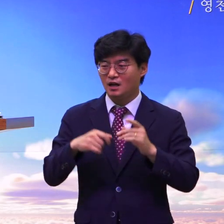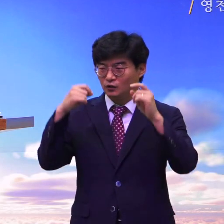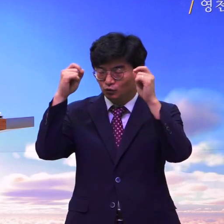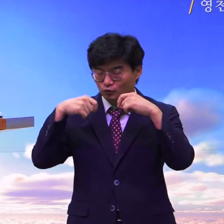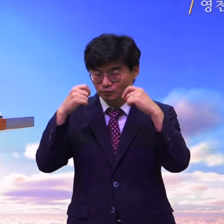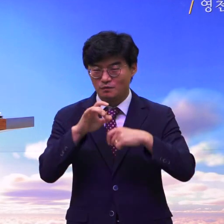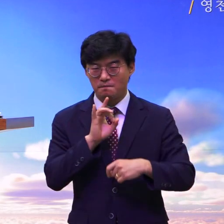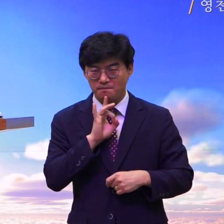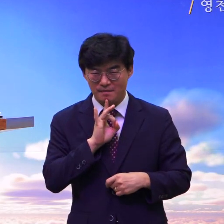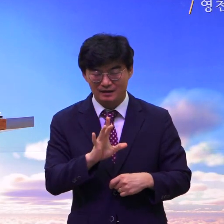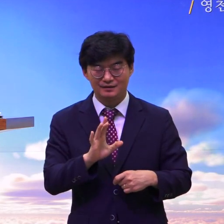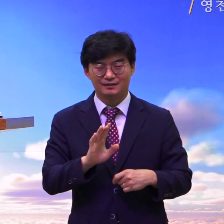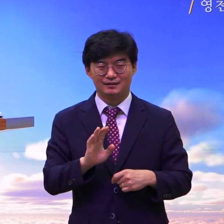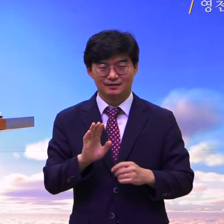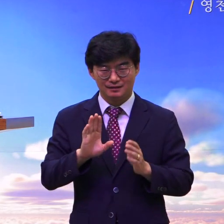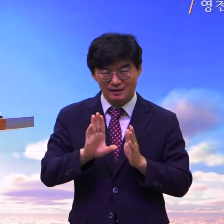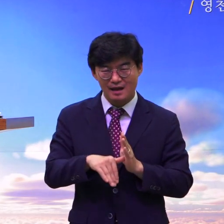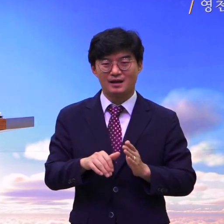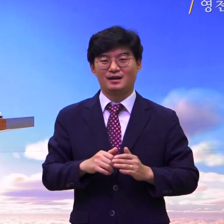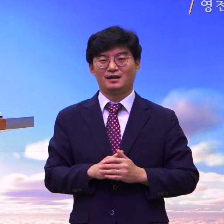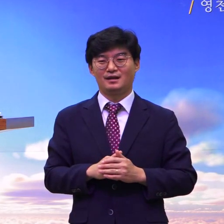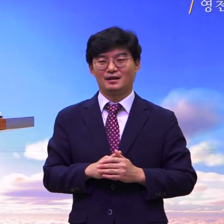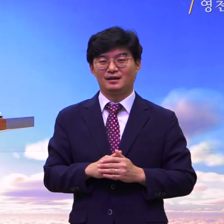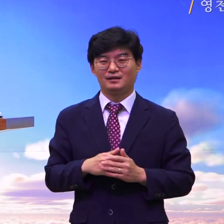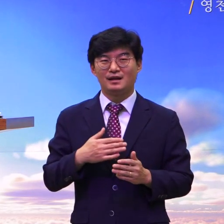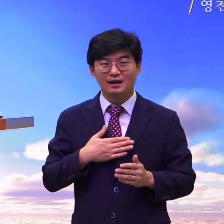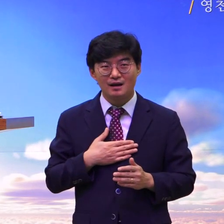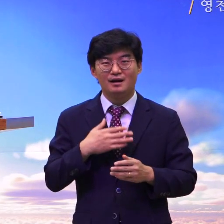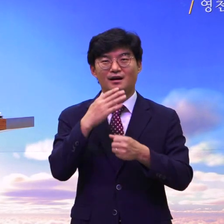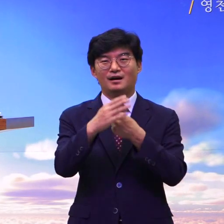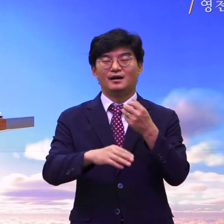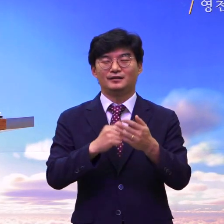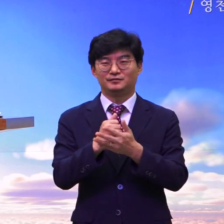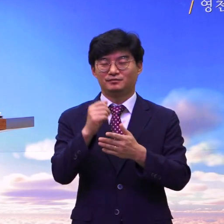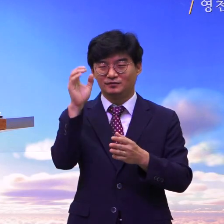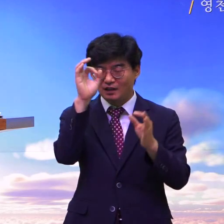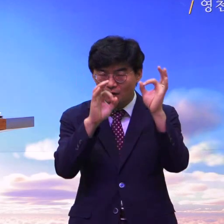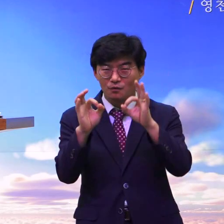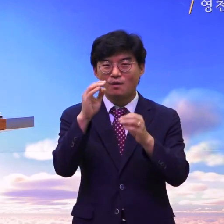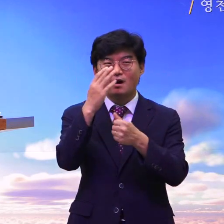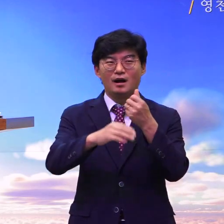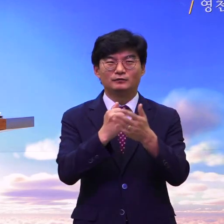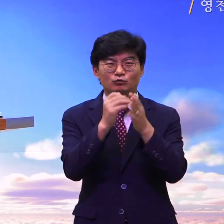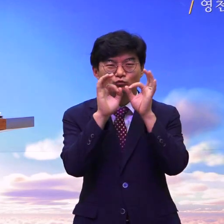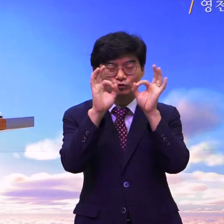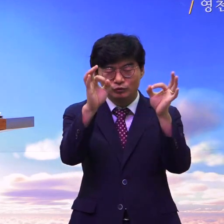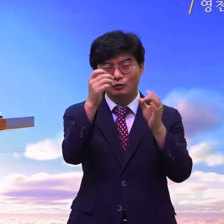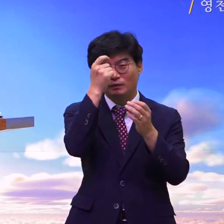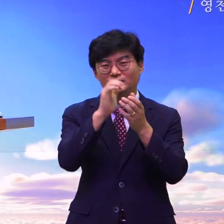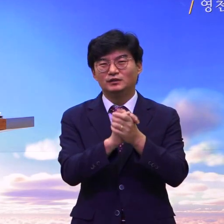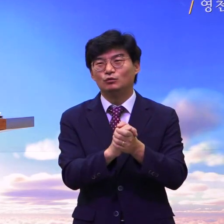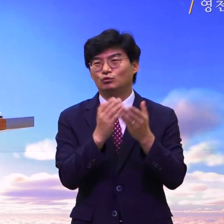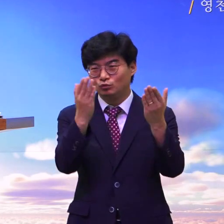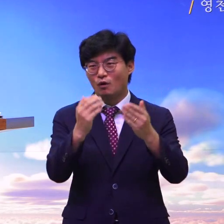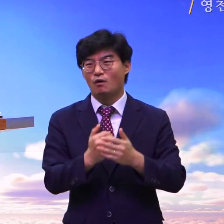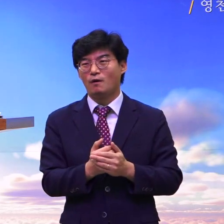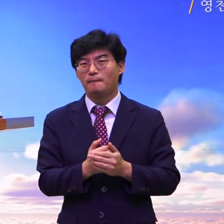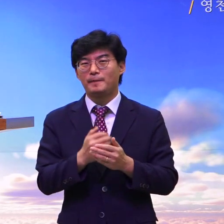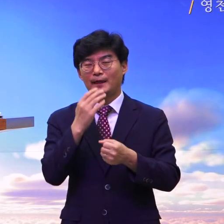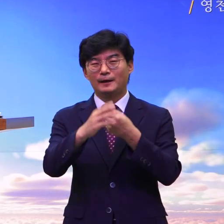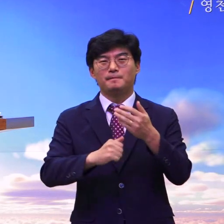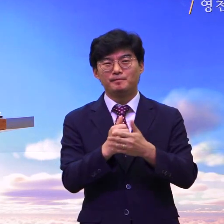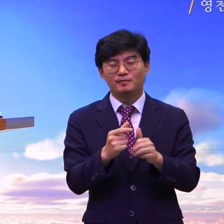하염없이 흐르는 그 상황에서 하나님만 찾고 하나님께 부르짖고 하나님 살려달라고 하나님께 탄식하고